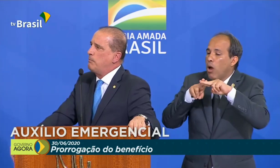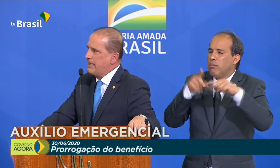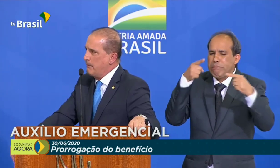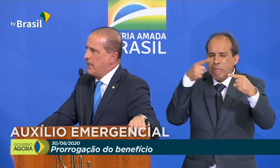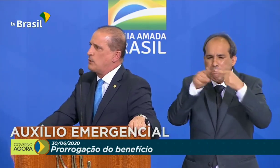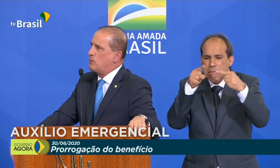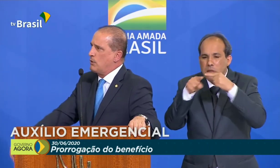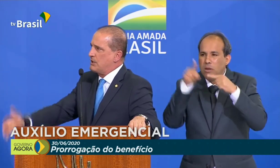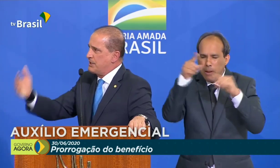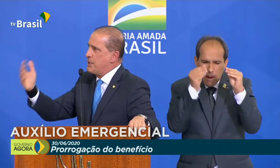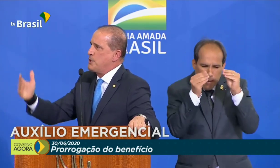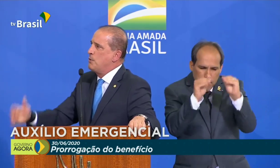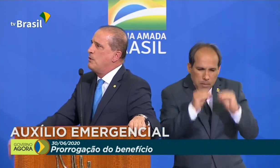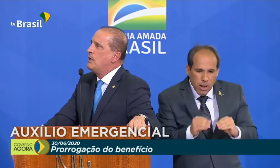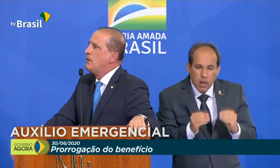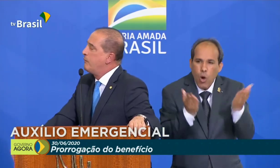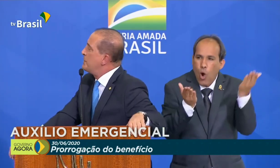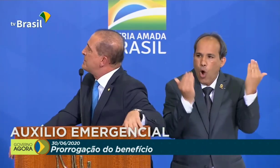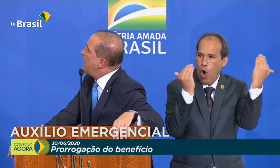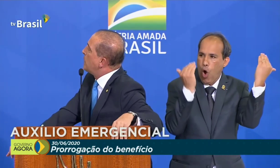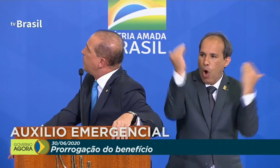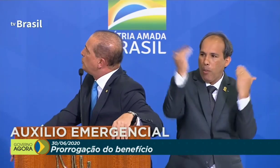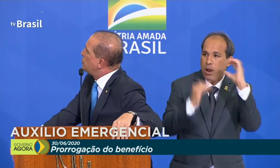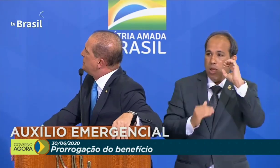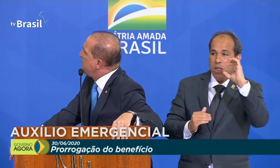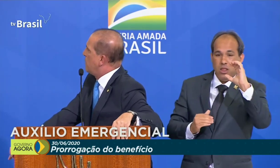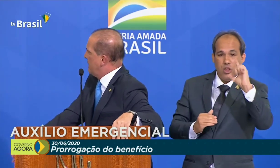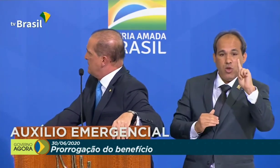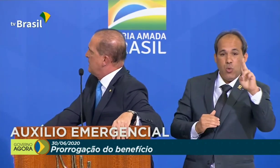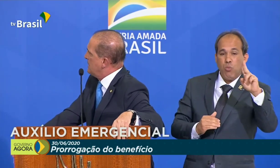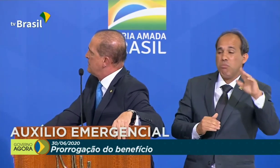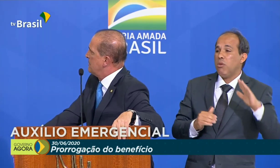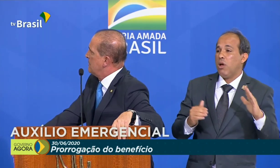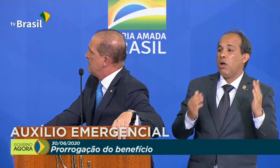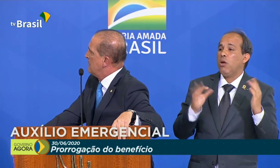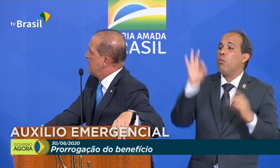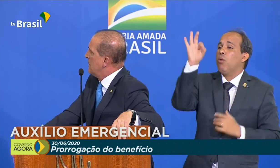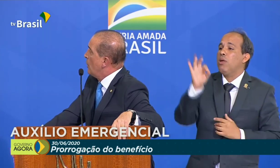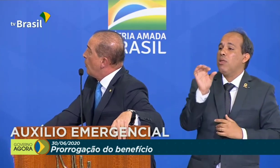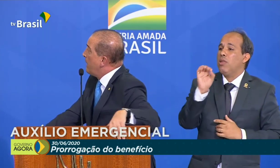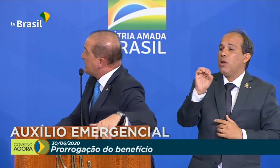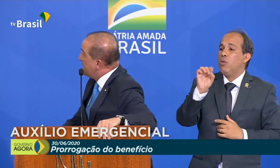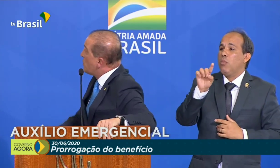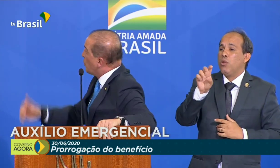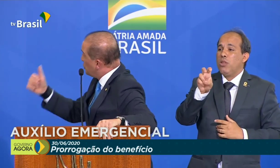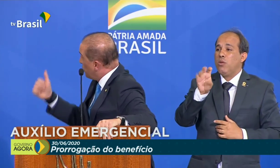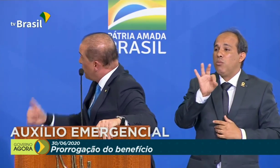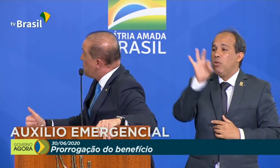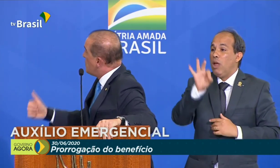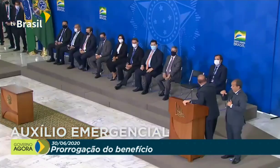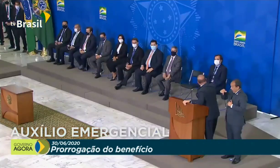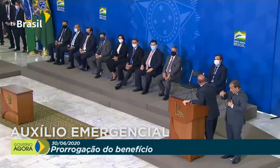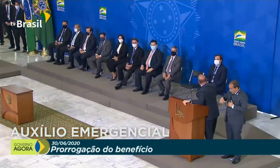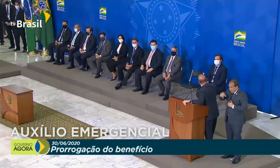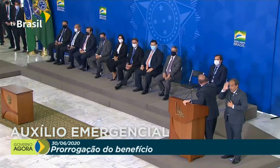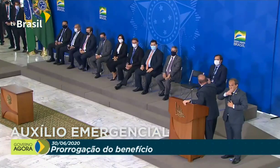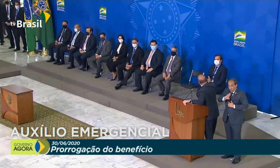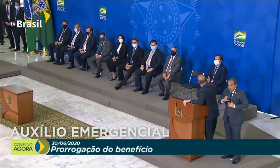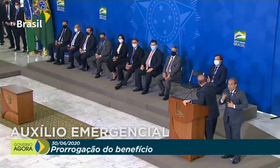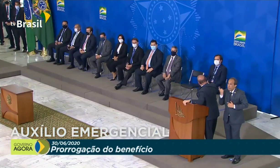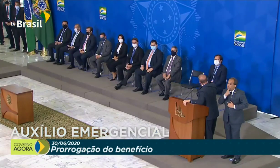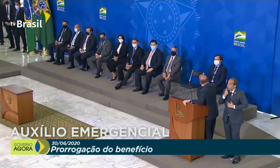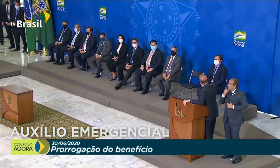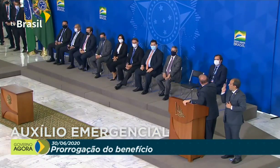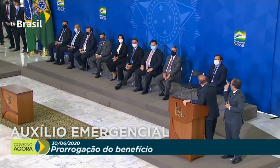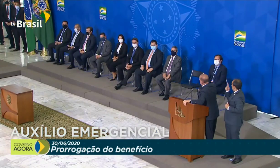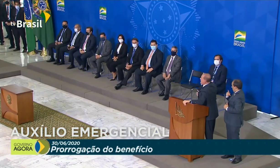encontrado no pareamento com a nossa CGU foi de 0,5, presidente. O Brasil construiu um case, o